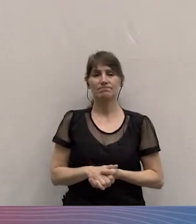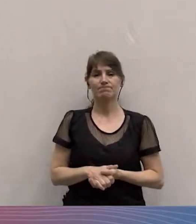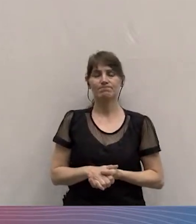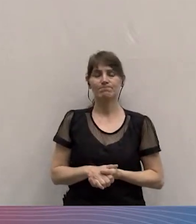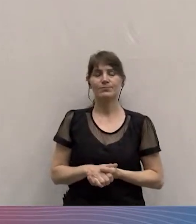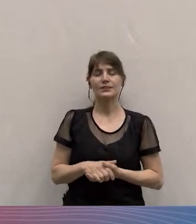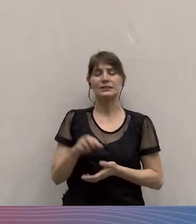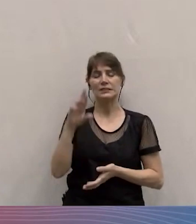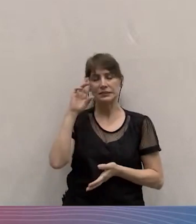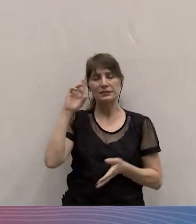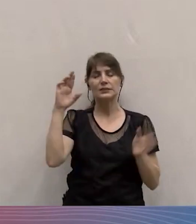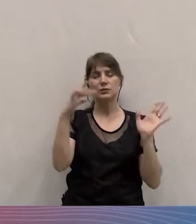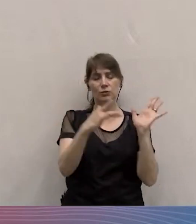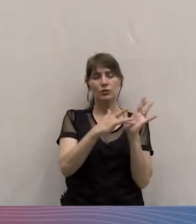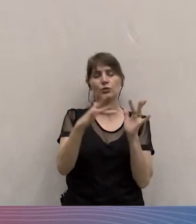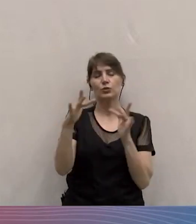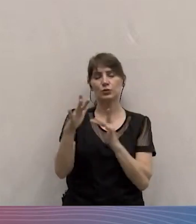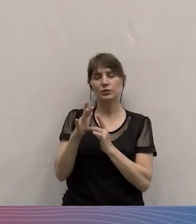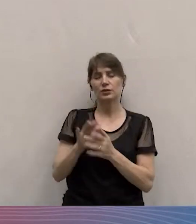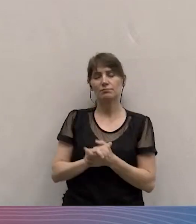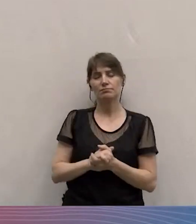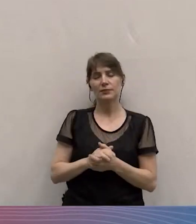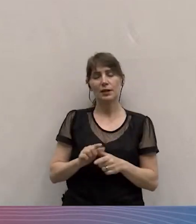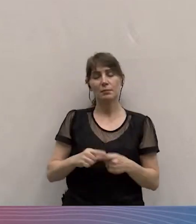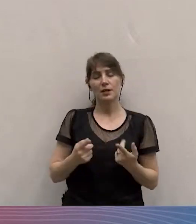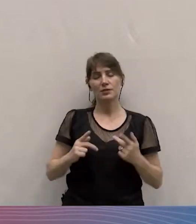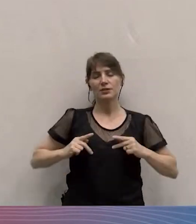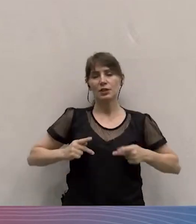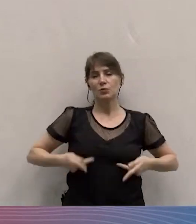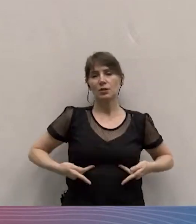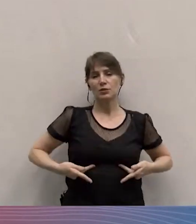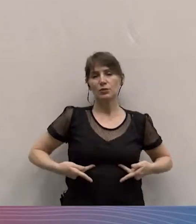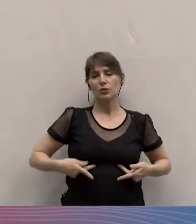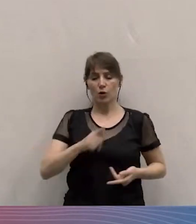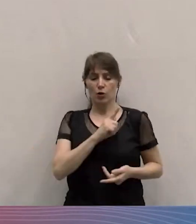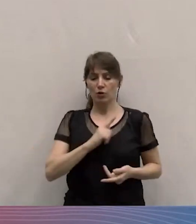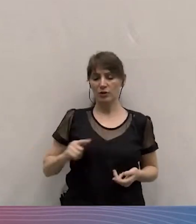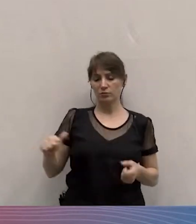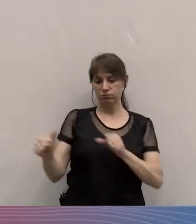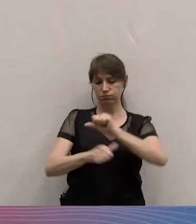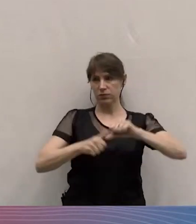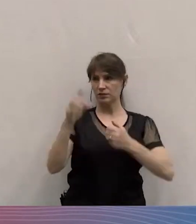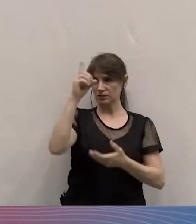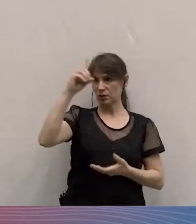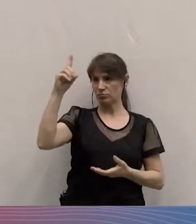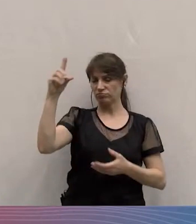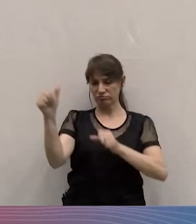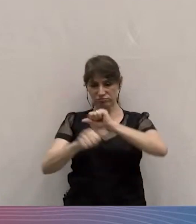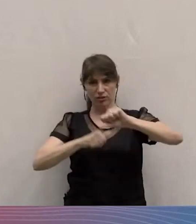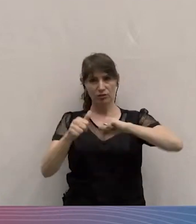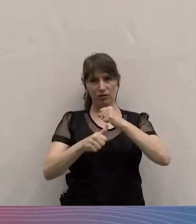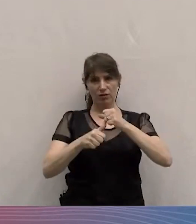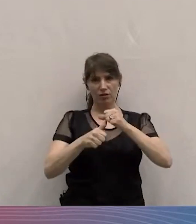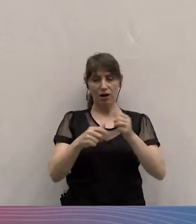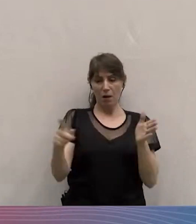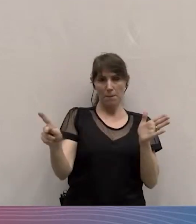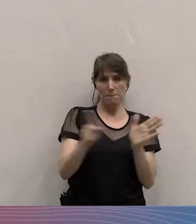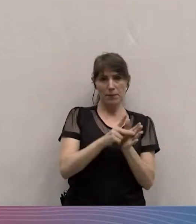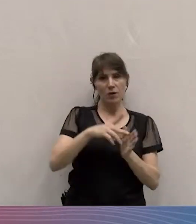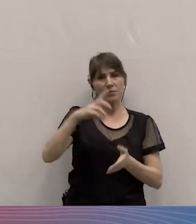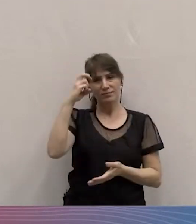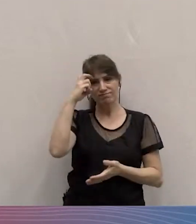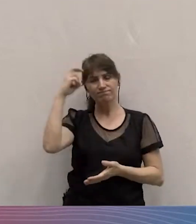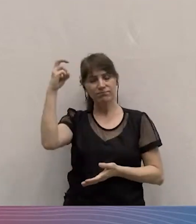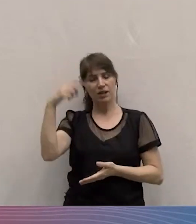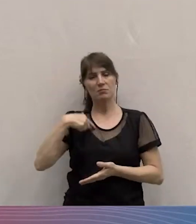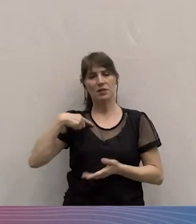Ó Senhor Jesus. Aí o homem trocou o governo de Deus pela sua própria capacidade. Irmão, é